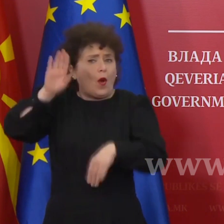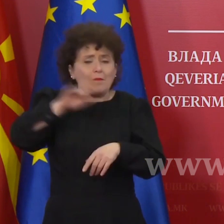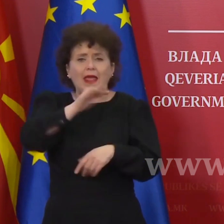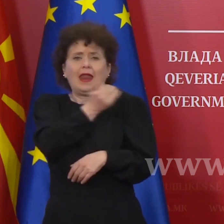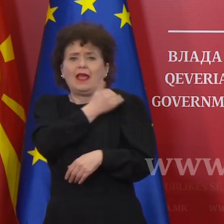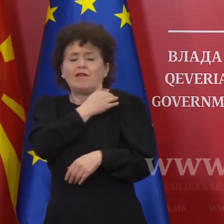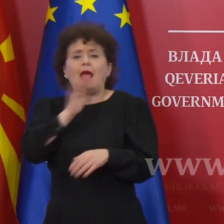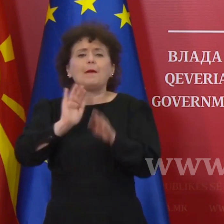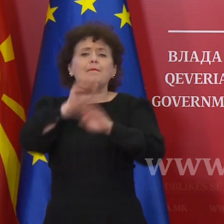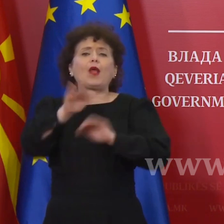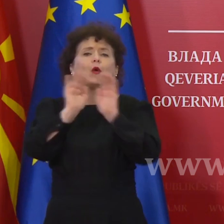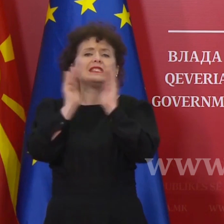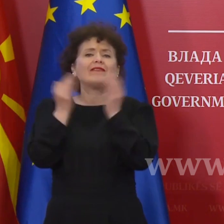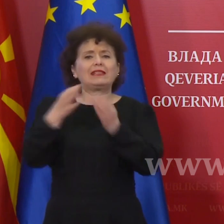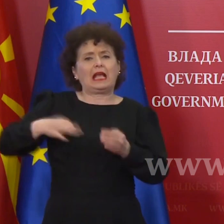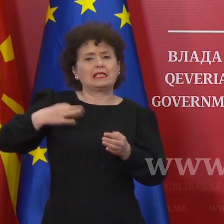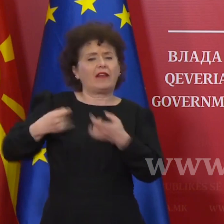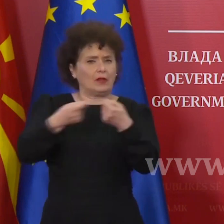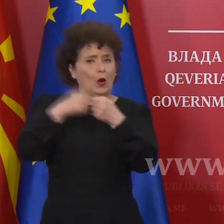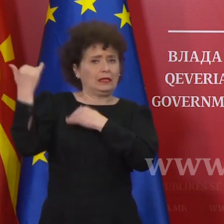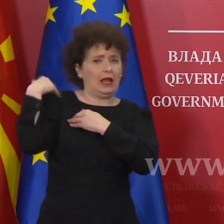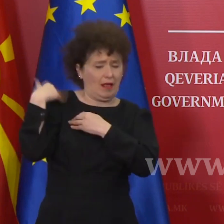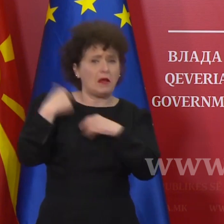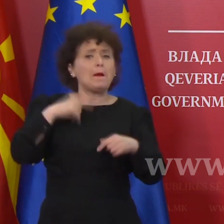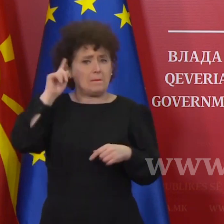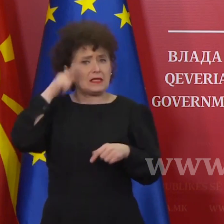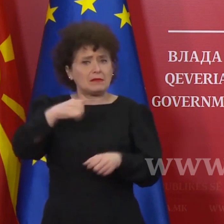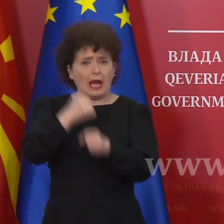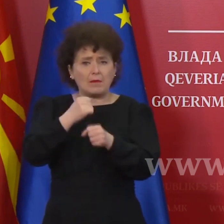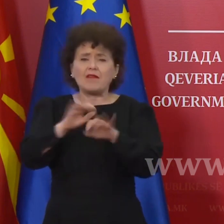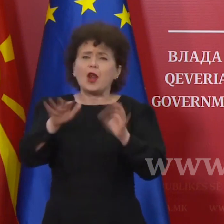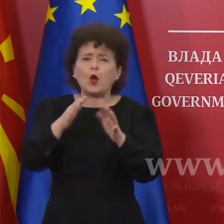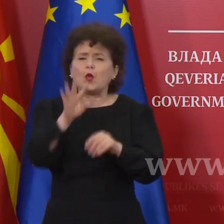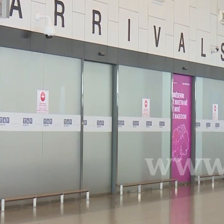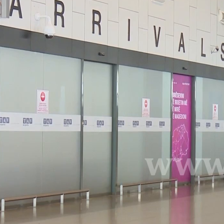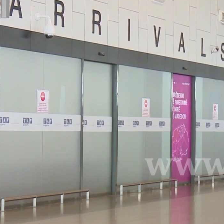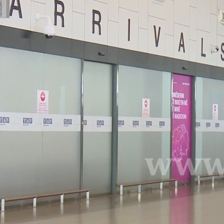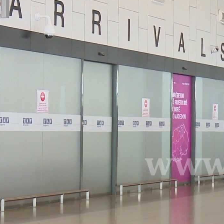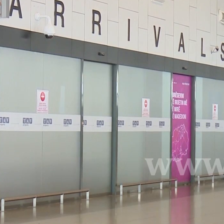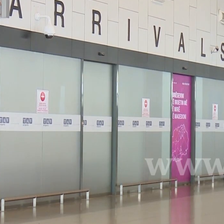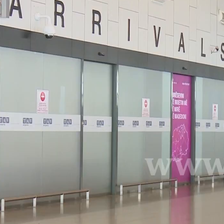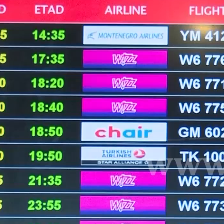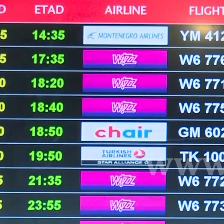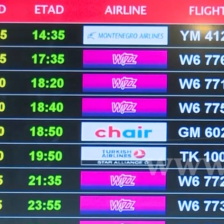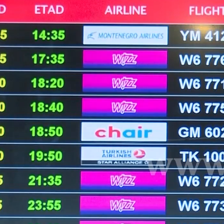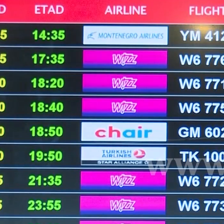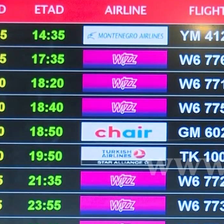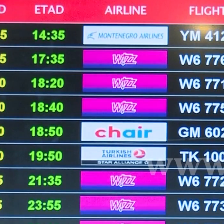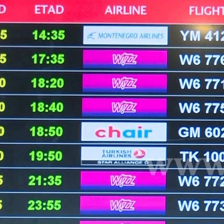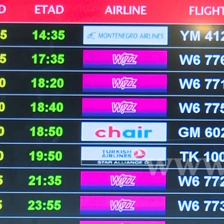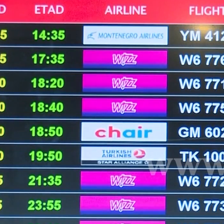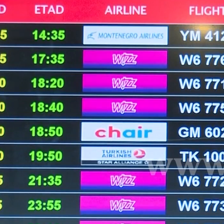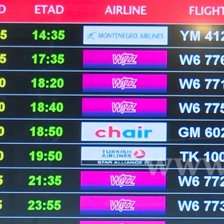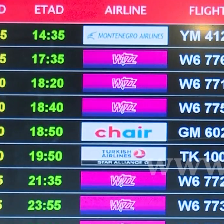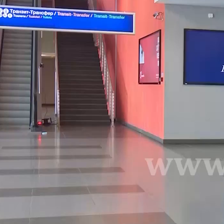информира преку Светската здравствена организација. Министерот Филипче информираше дека во текот на изминатата ноќ во Македонија пристигнал авион